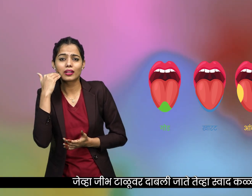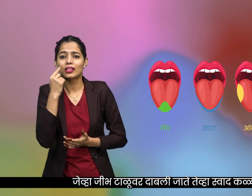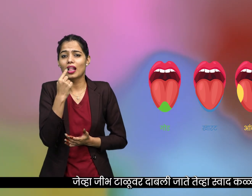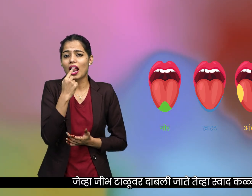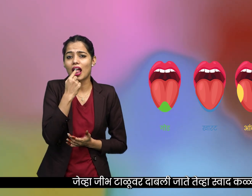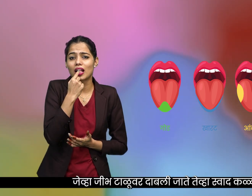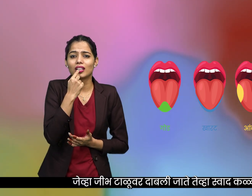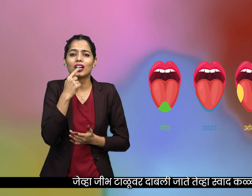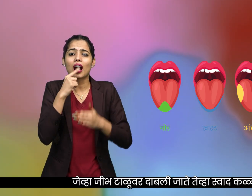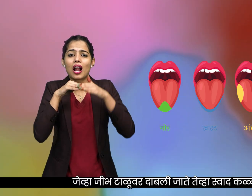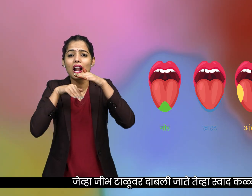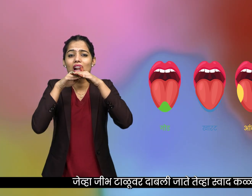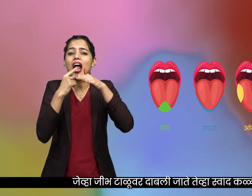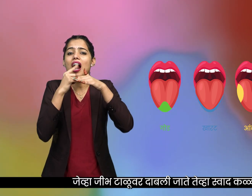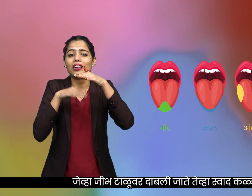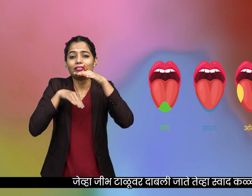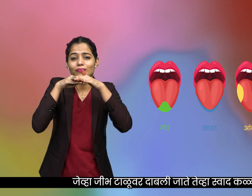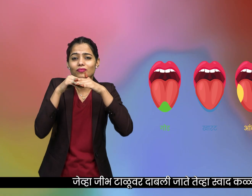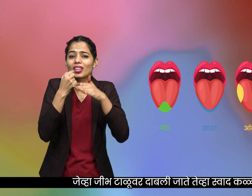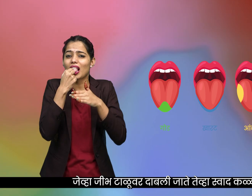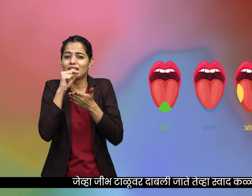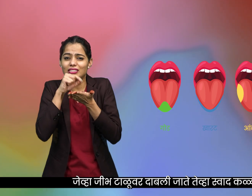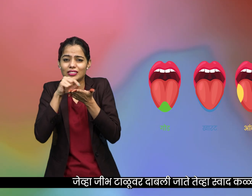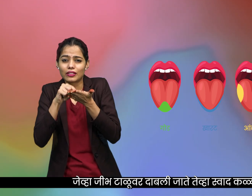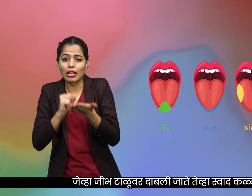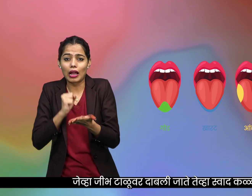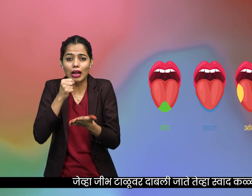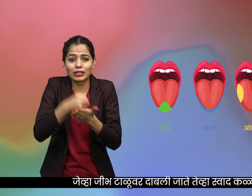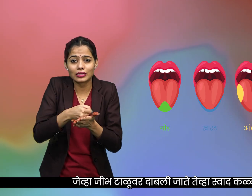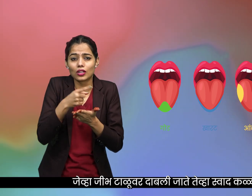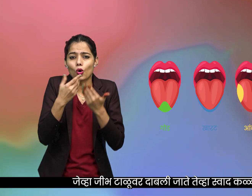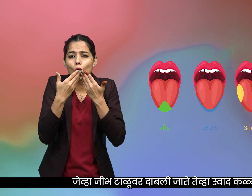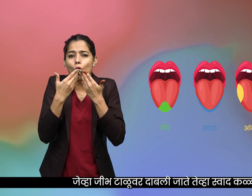जेव्हा जीभ टाळूवर दाबली जाते तेव्हा स्वाद कळ्या उघडतात.